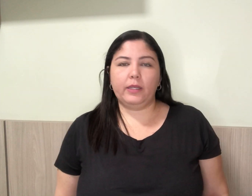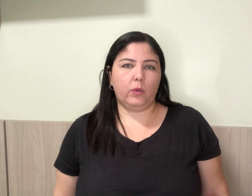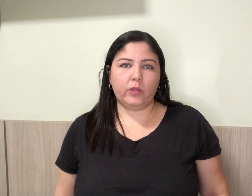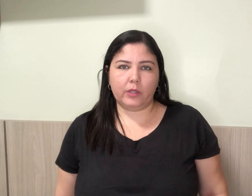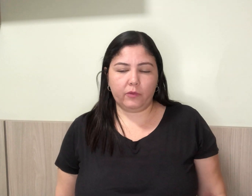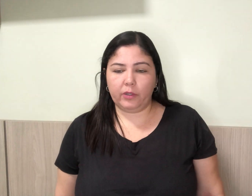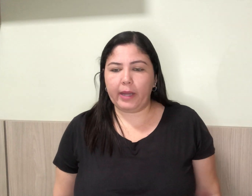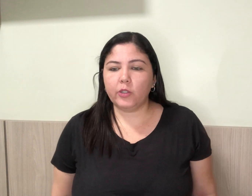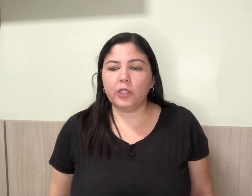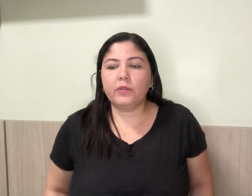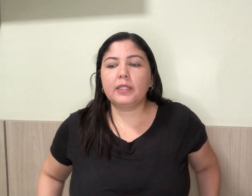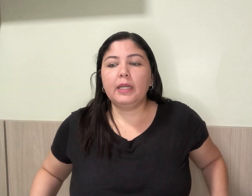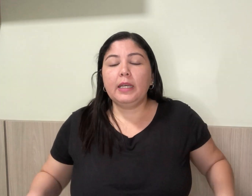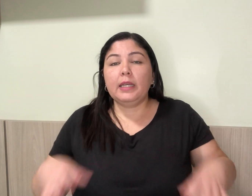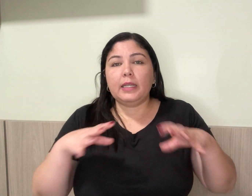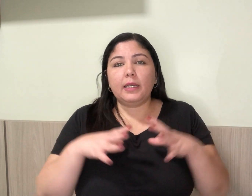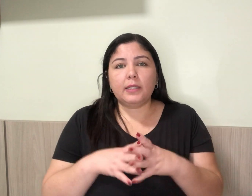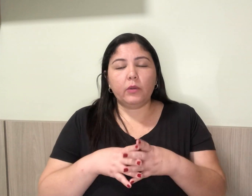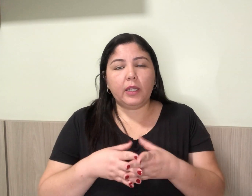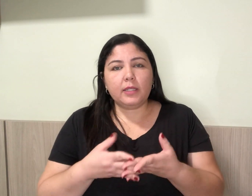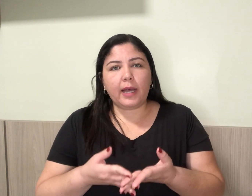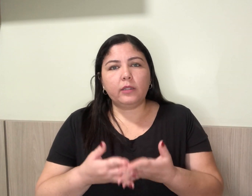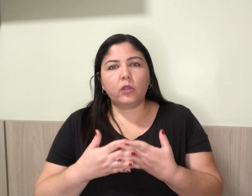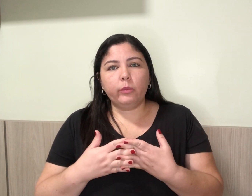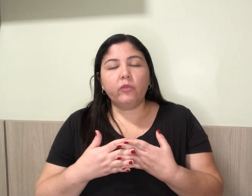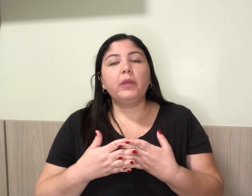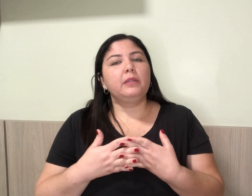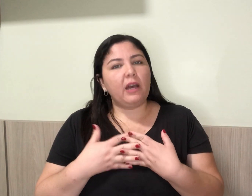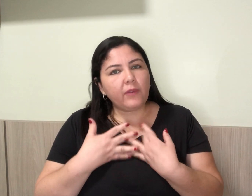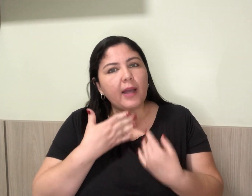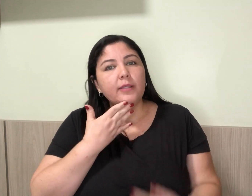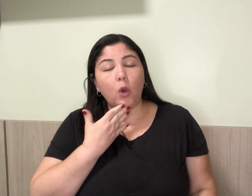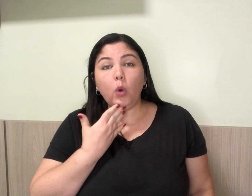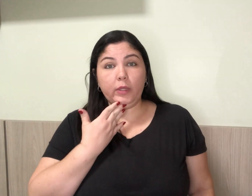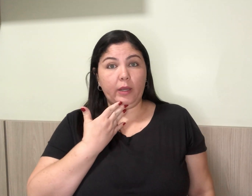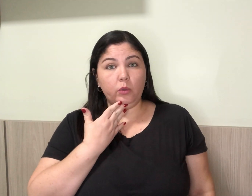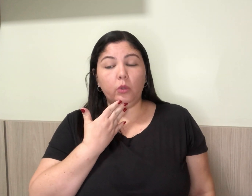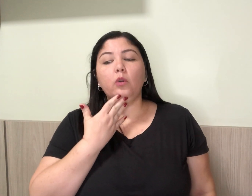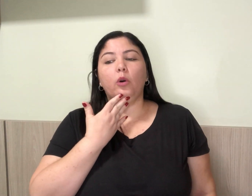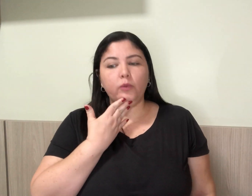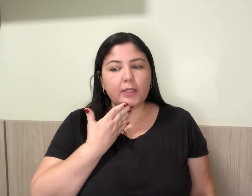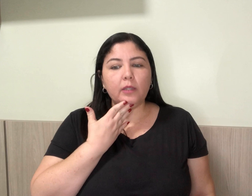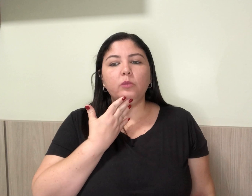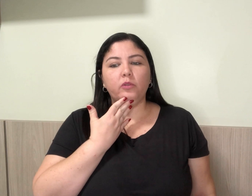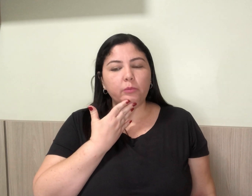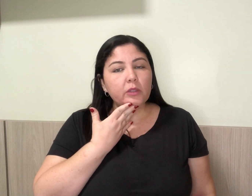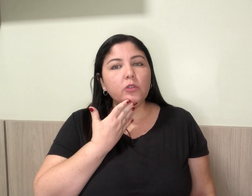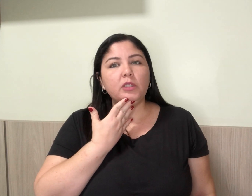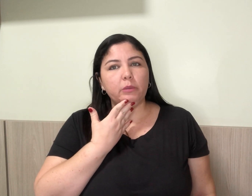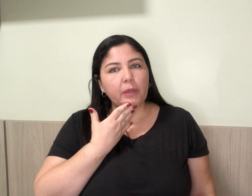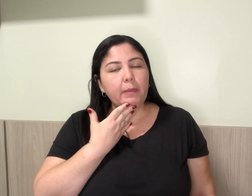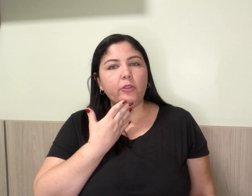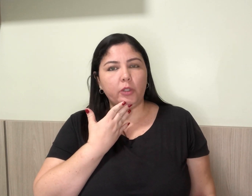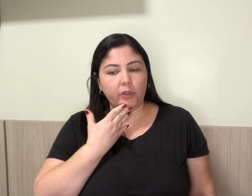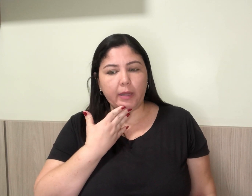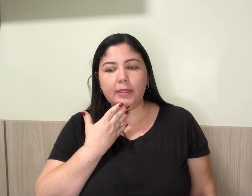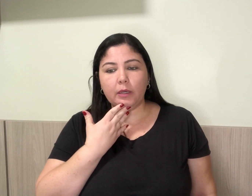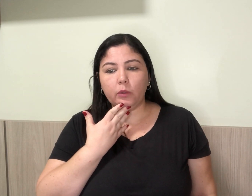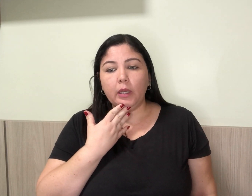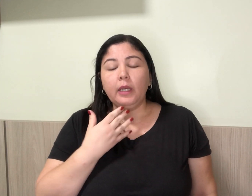ou ações afirmativas e elas são realizadas com o movimento da face ou neutro ou fazendo o movimento de cima para baixo de afirmação.